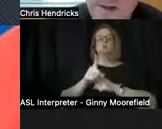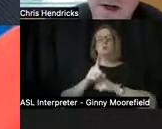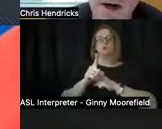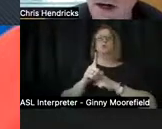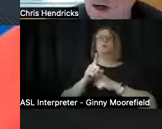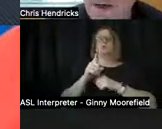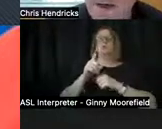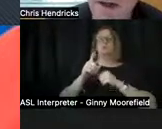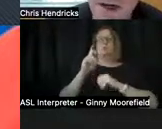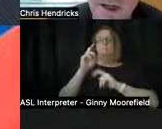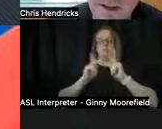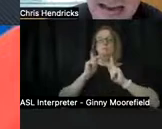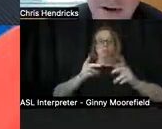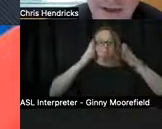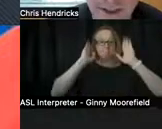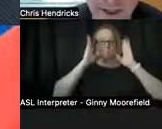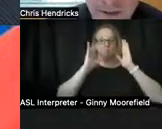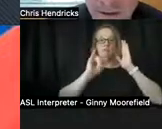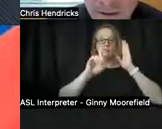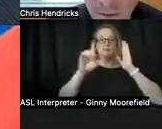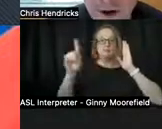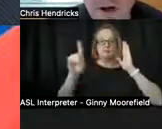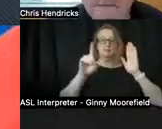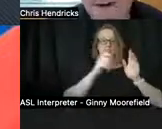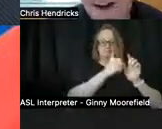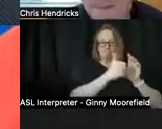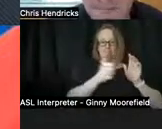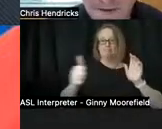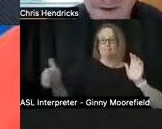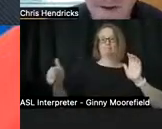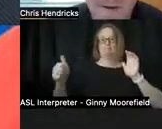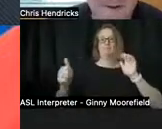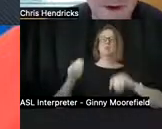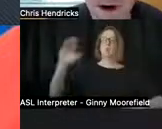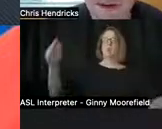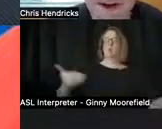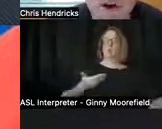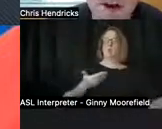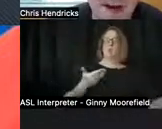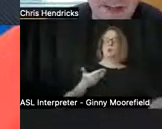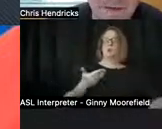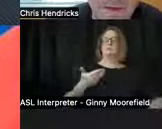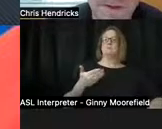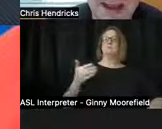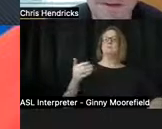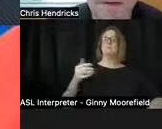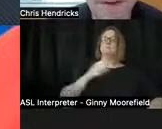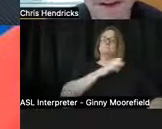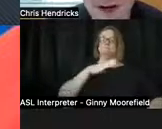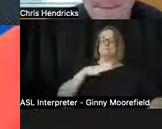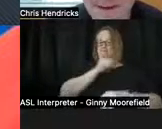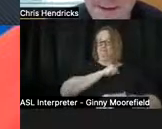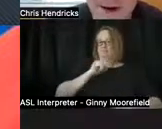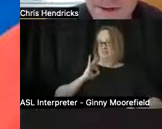y garantizar que las voces de la comunidad de discapacitados se escuche se escuchen estas voces se escuchan de forma Clara de forma